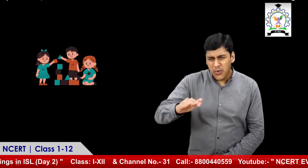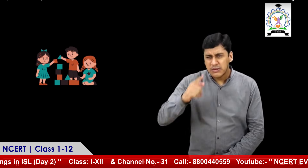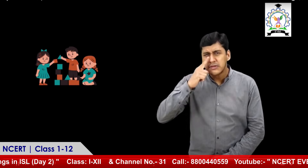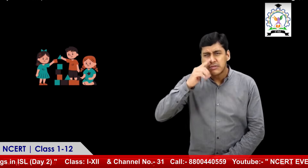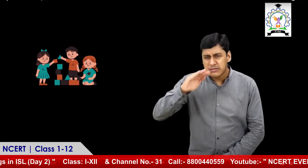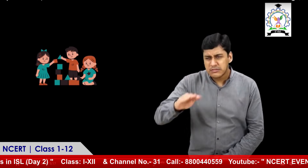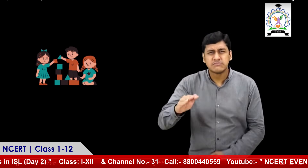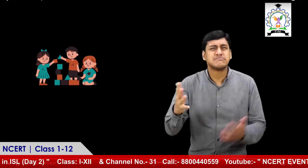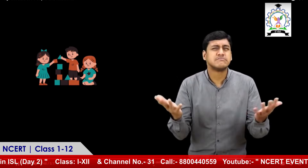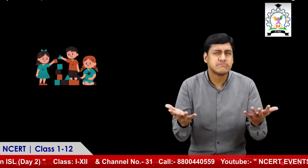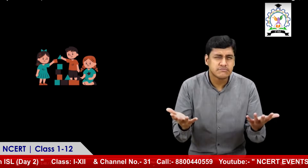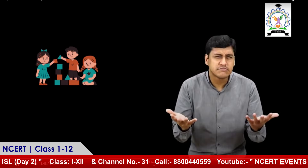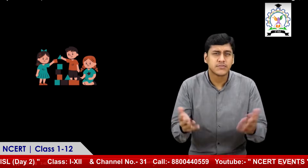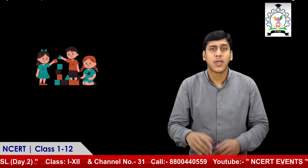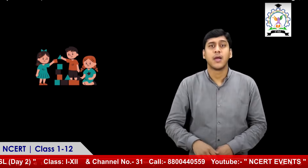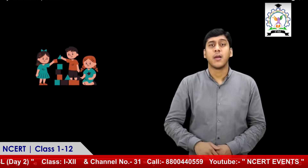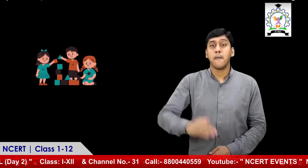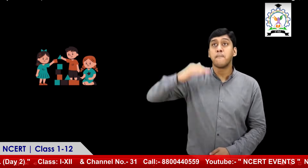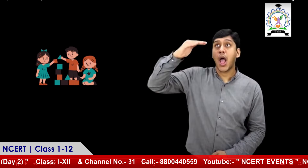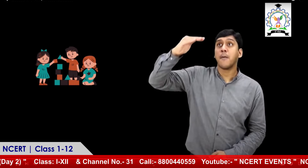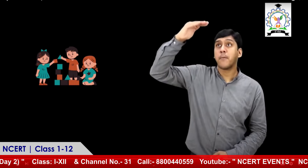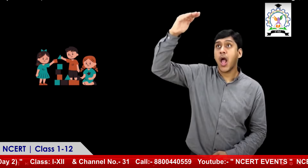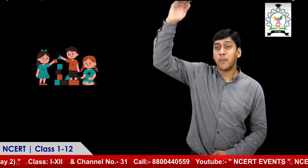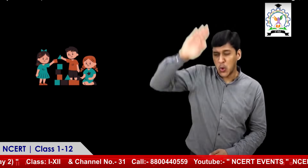संकेत ऐसा इसलिए है क्योंकि बच्चे छोटे होते हैं।